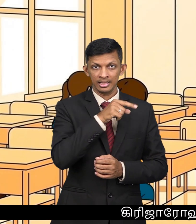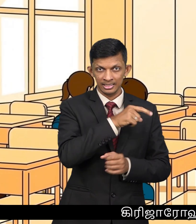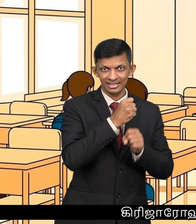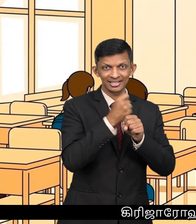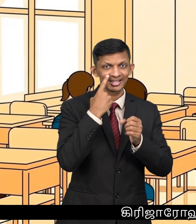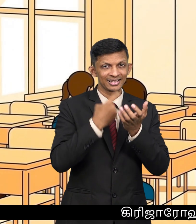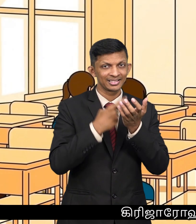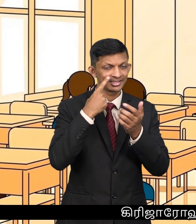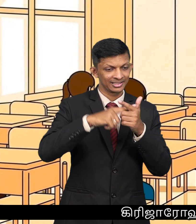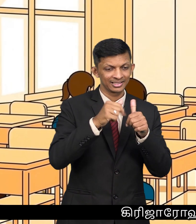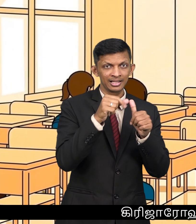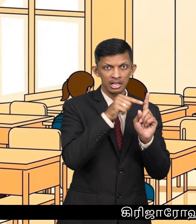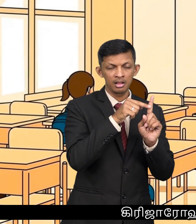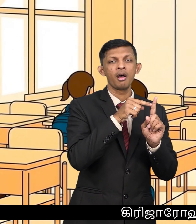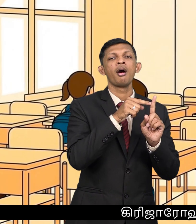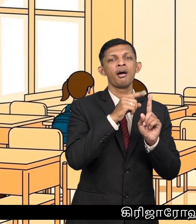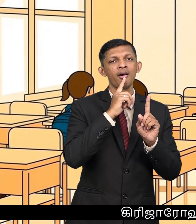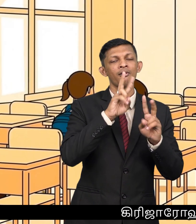கிரிஜா ரோகிணிக்கு விளக்கினார்.